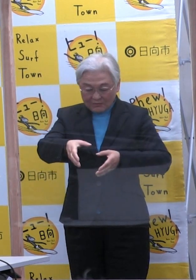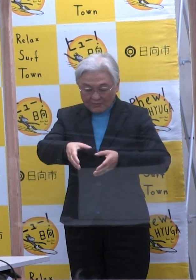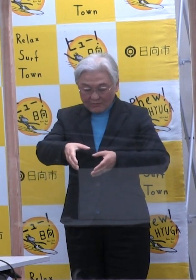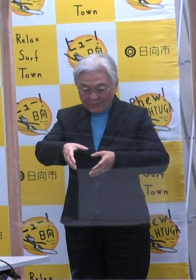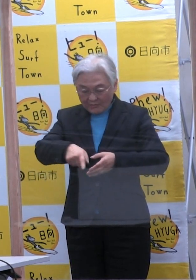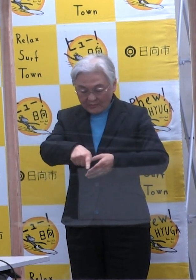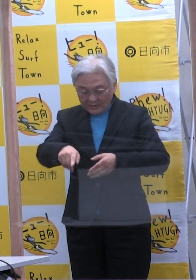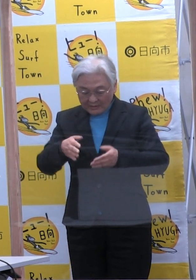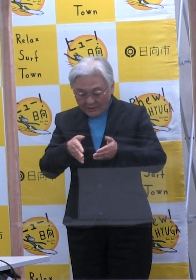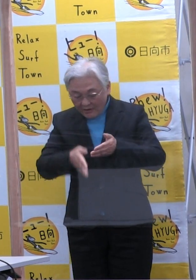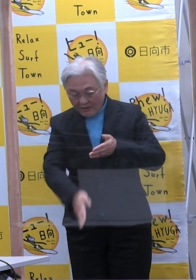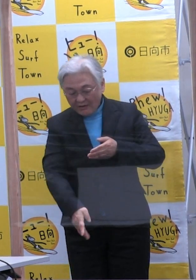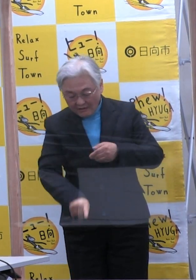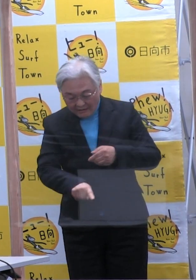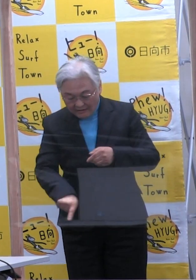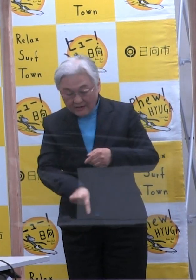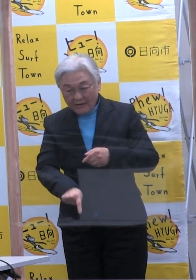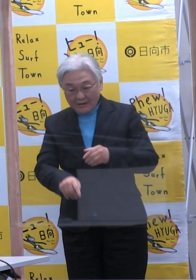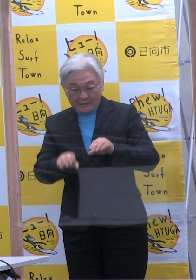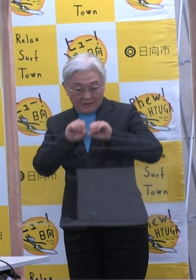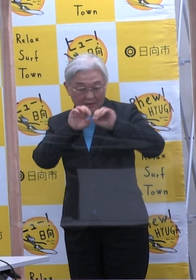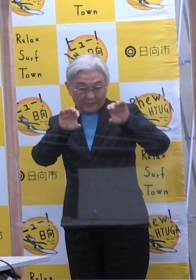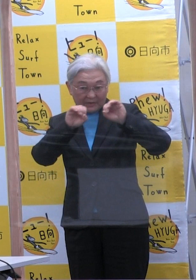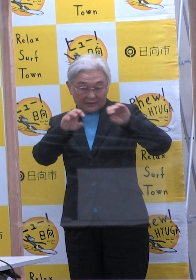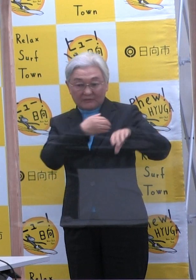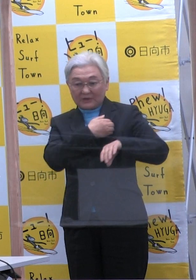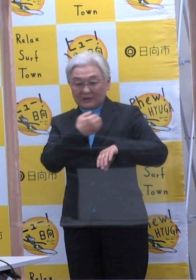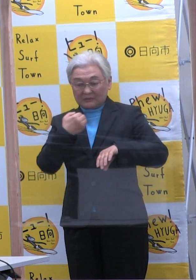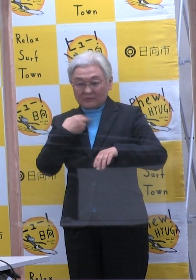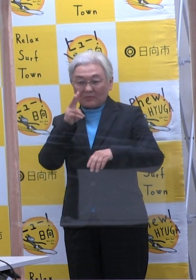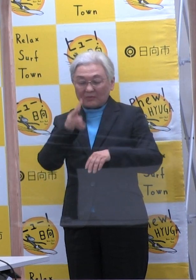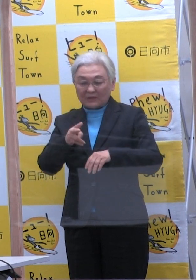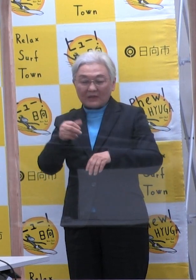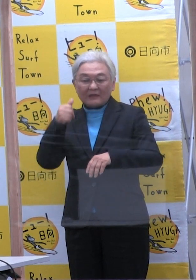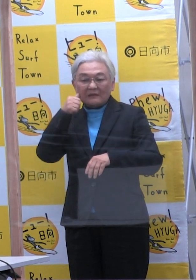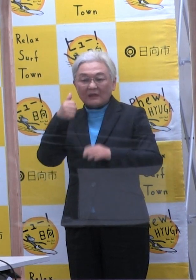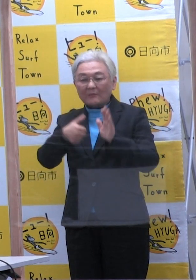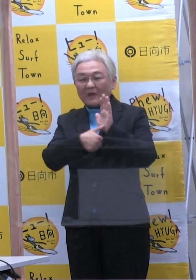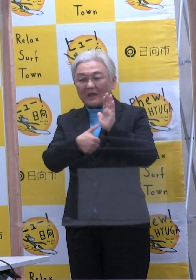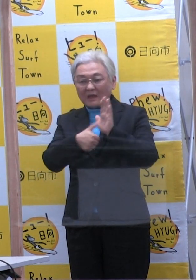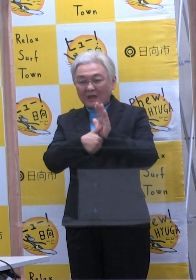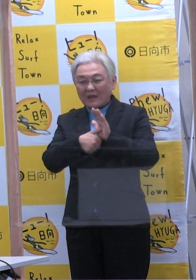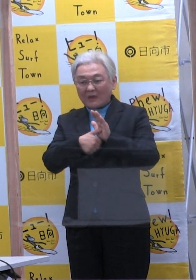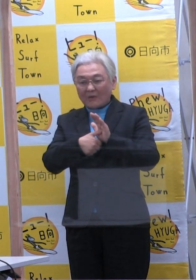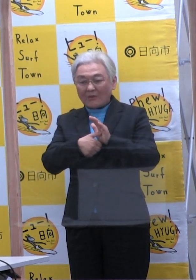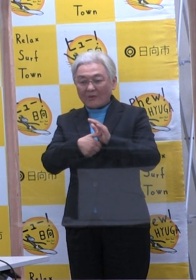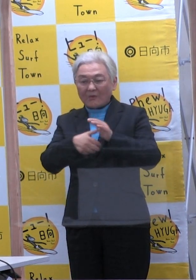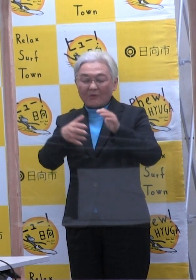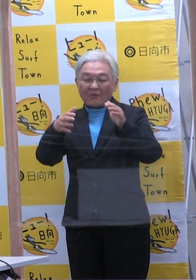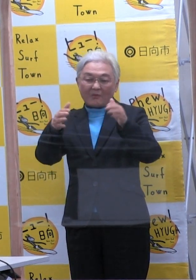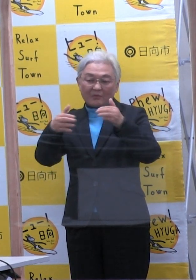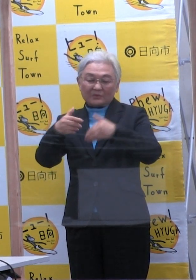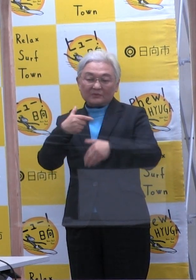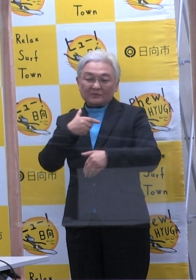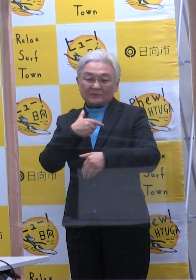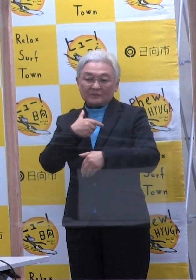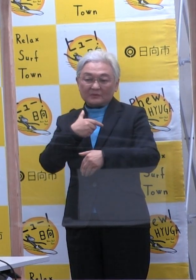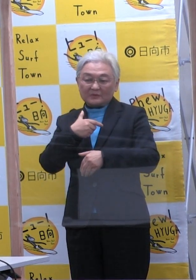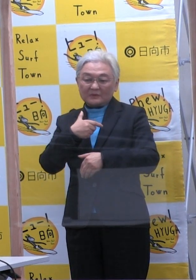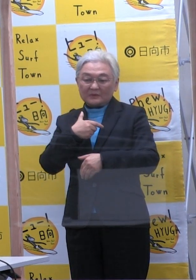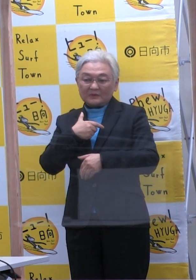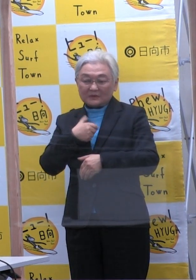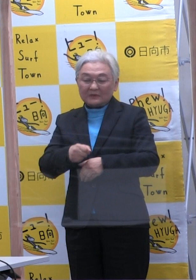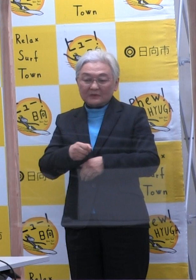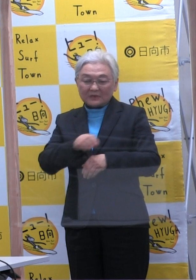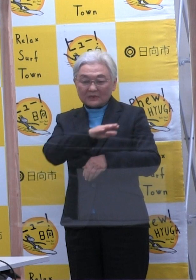を国内外にアピールできるような愛称をご応募いただきたいと考えておりますので、広く